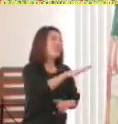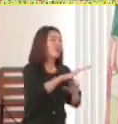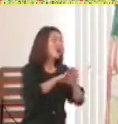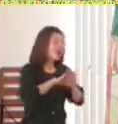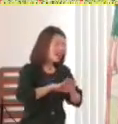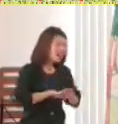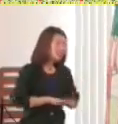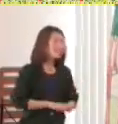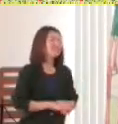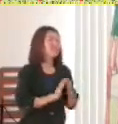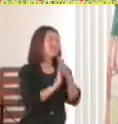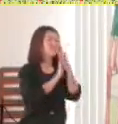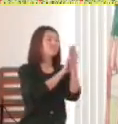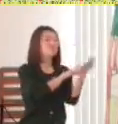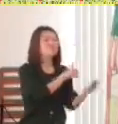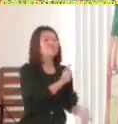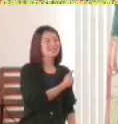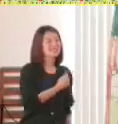安心して死んでください。